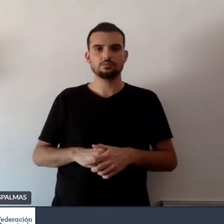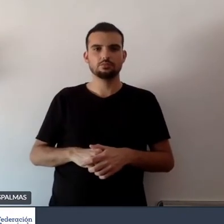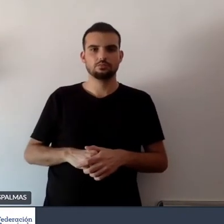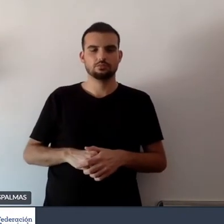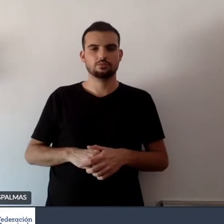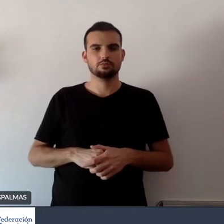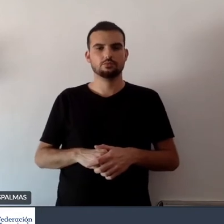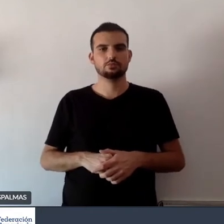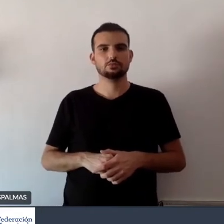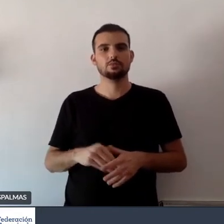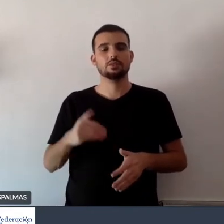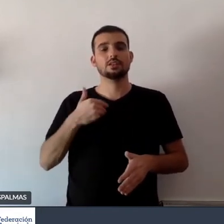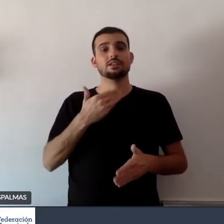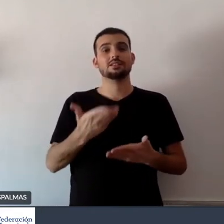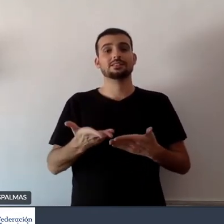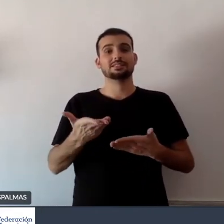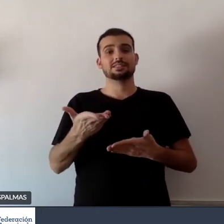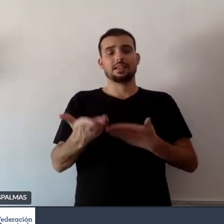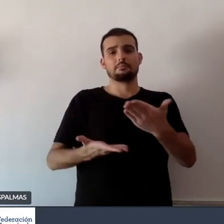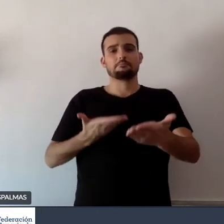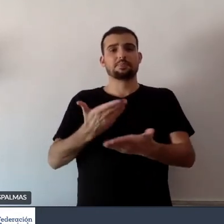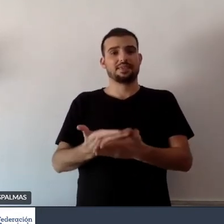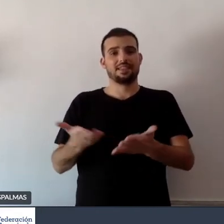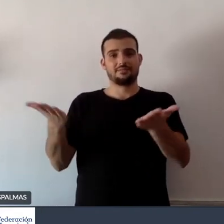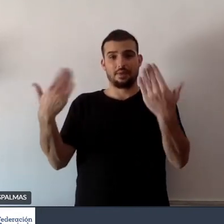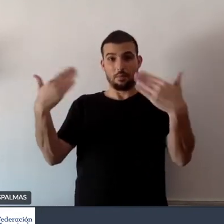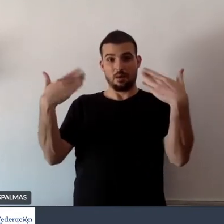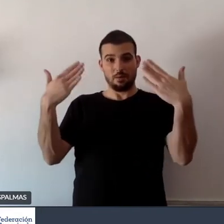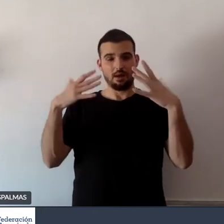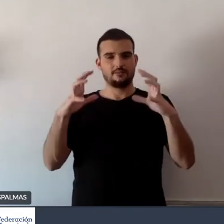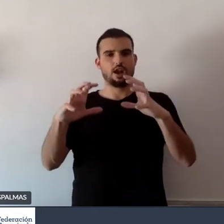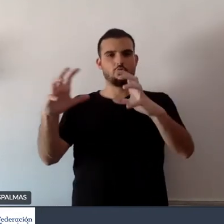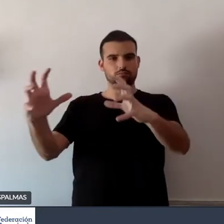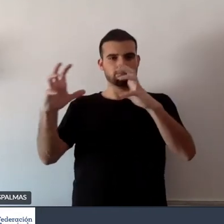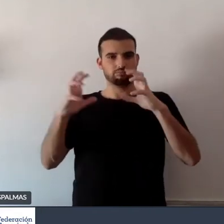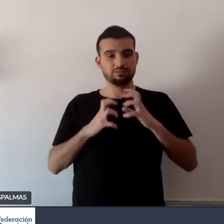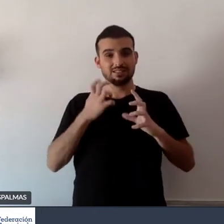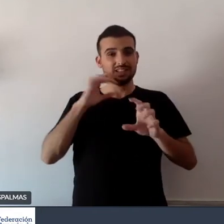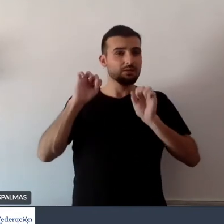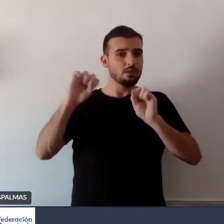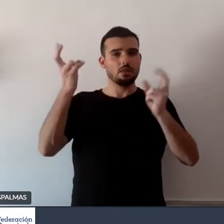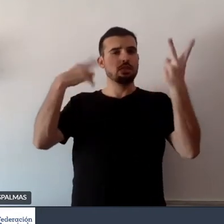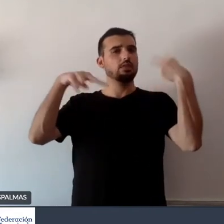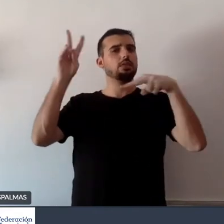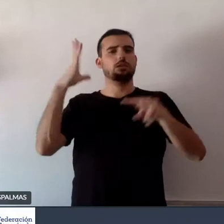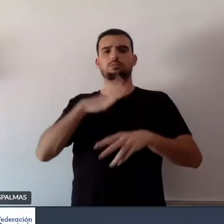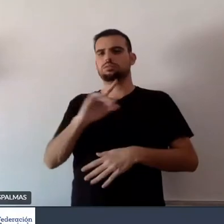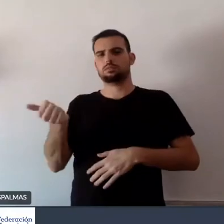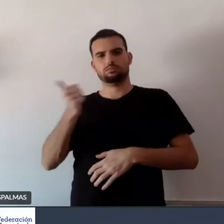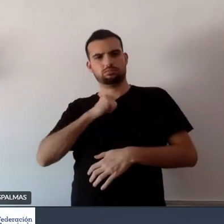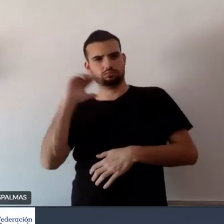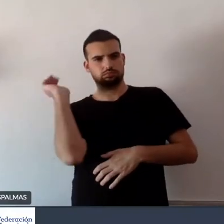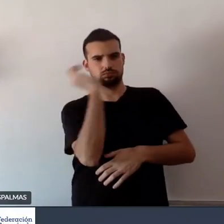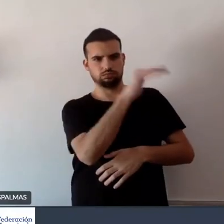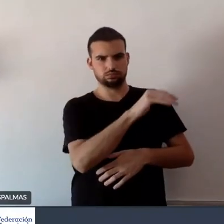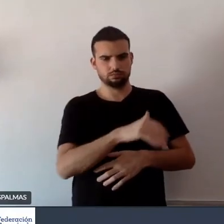Ya está pidiendo balón, siempre pidiendo balón. En el momento en el que el defensor se despista y le permite, siempre pide el balón.